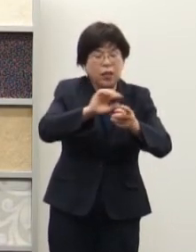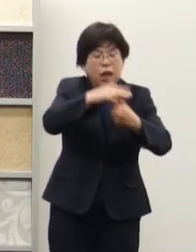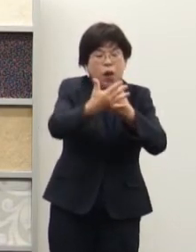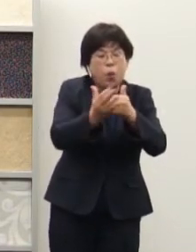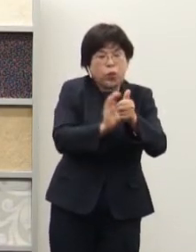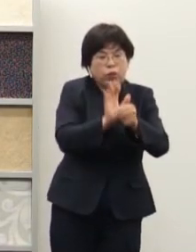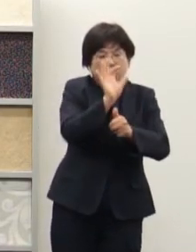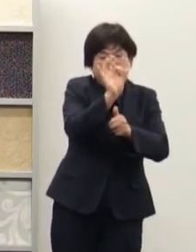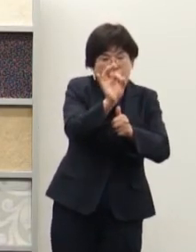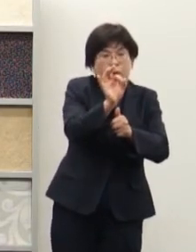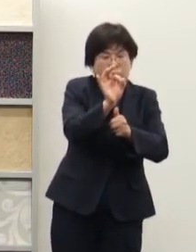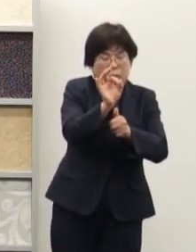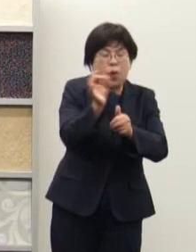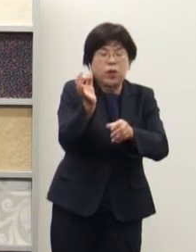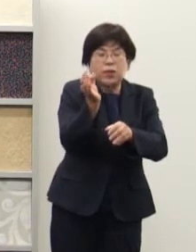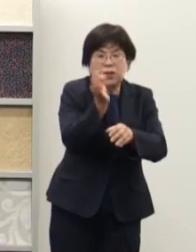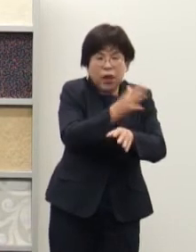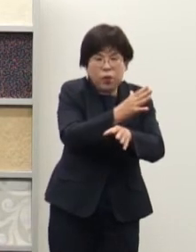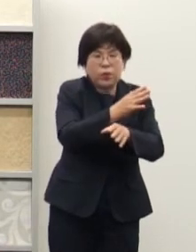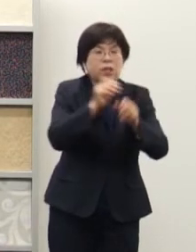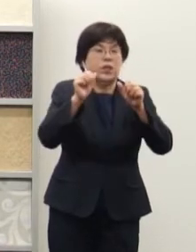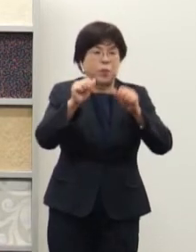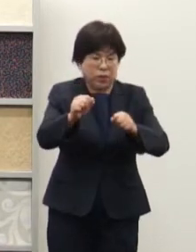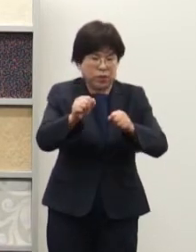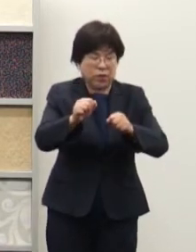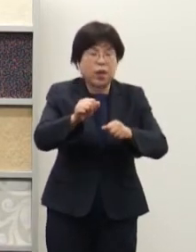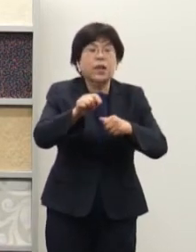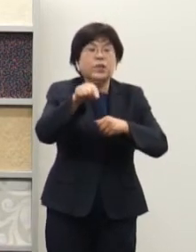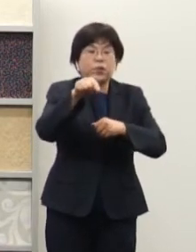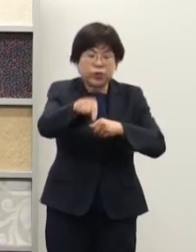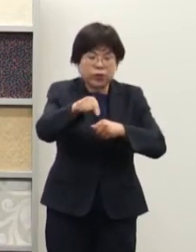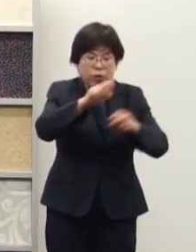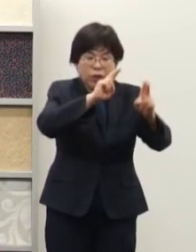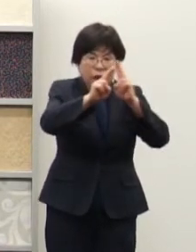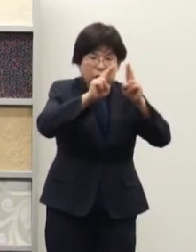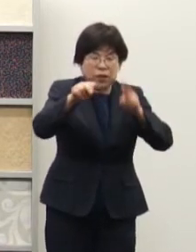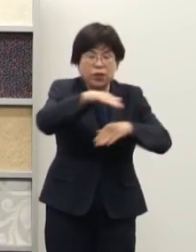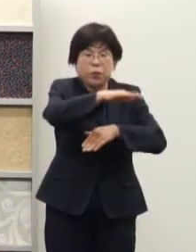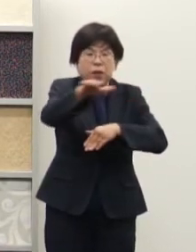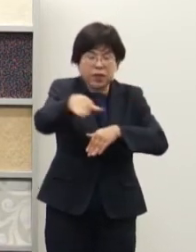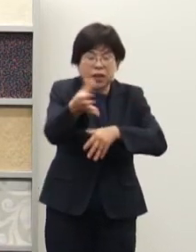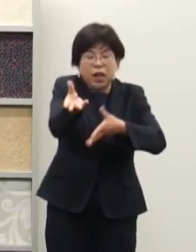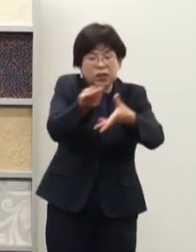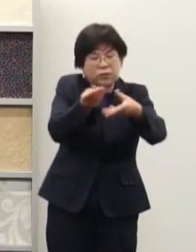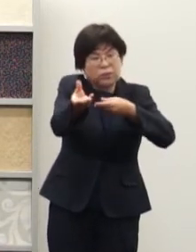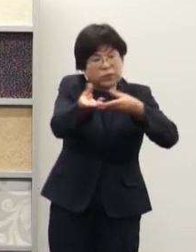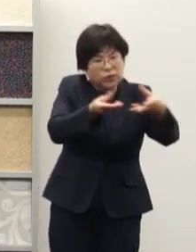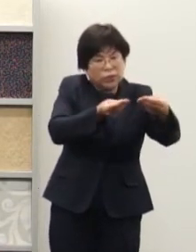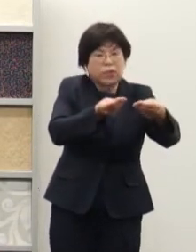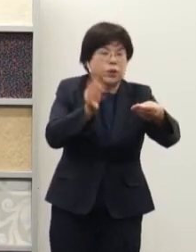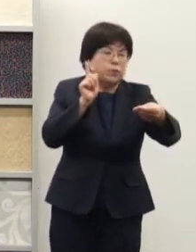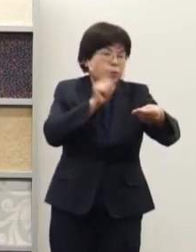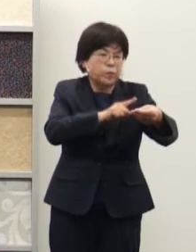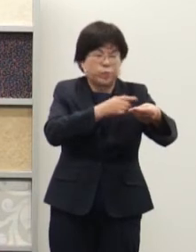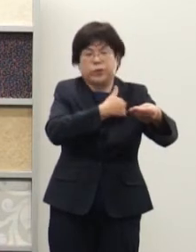。これによりまして事業者の借り換え需要へ対応をいたします。